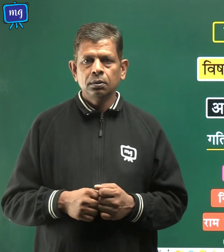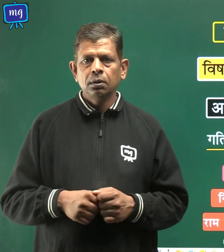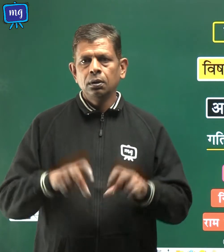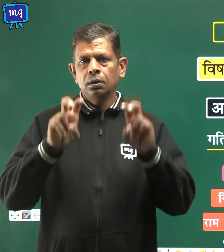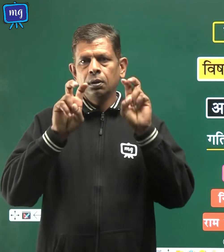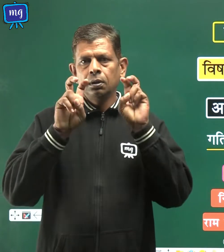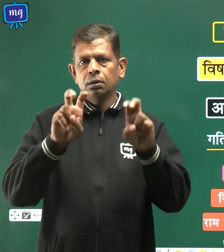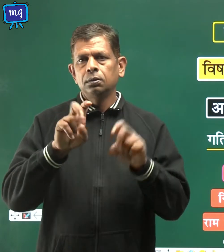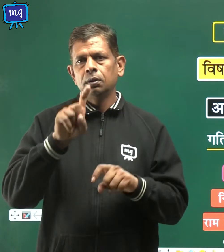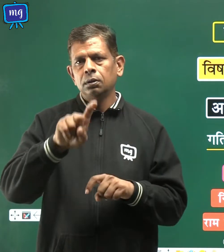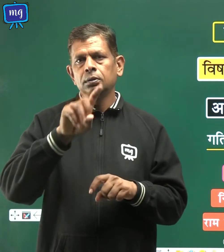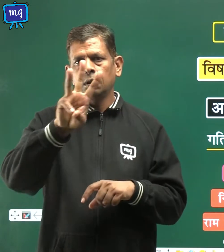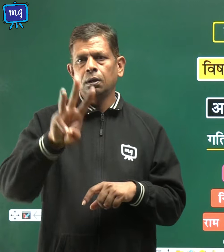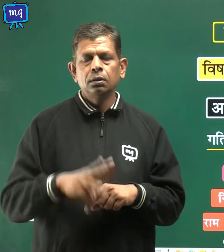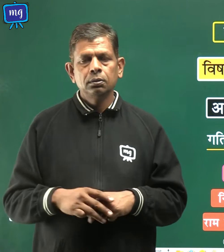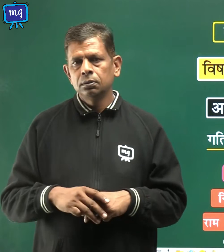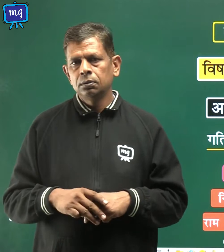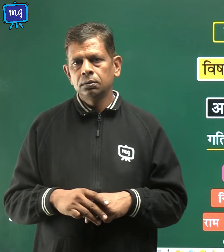अध्याय 13